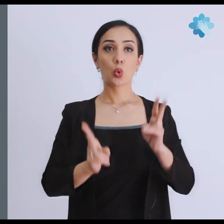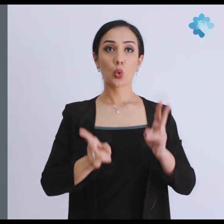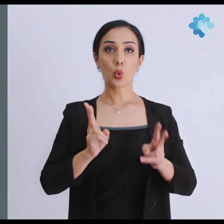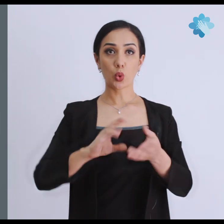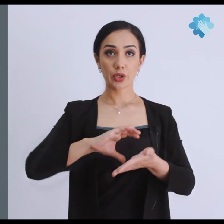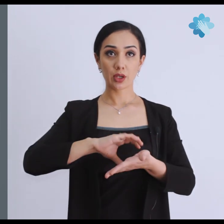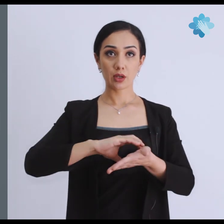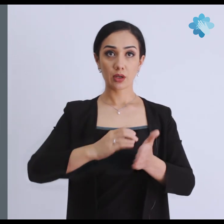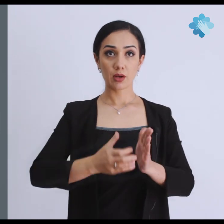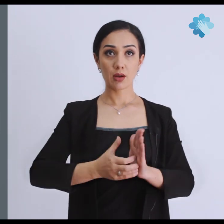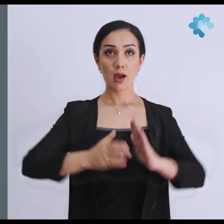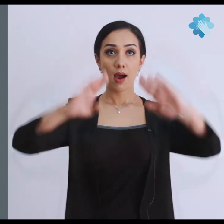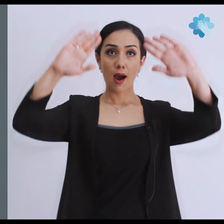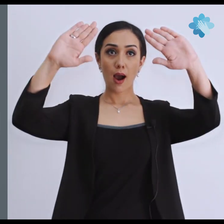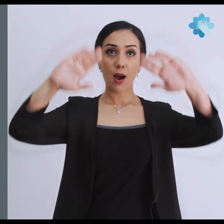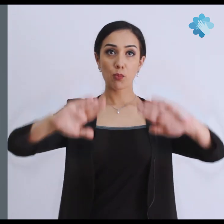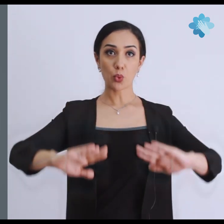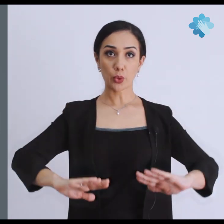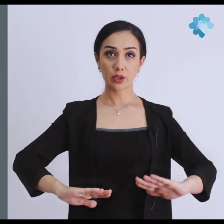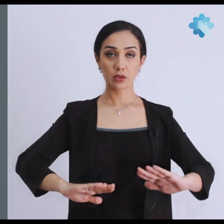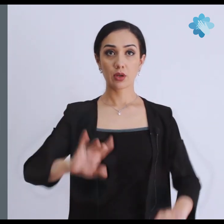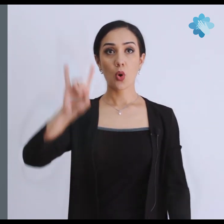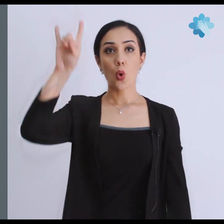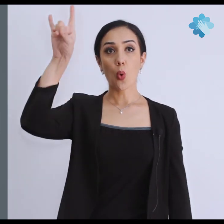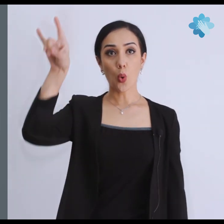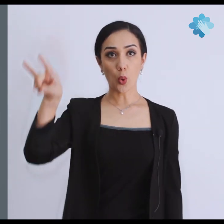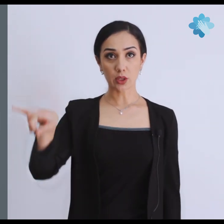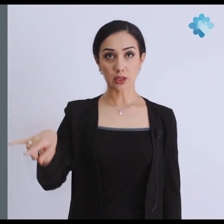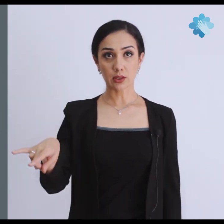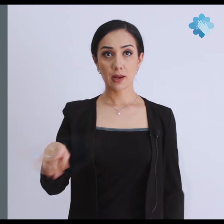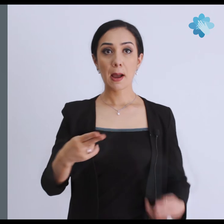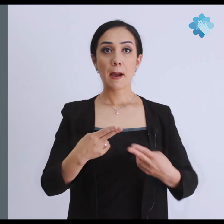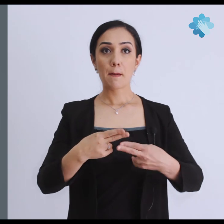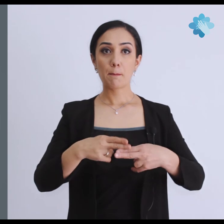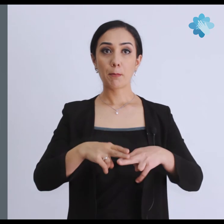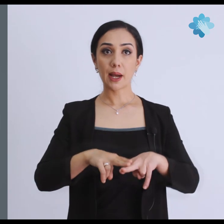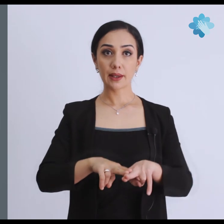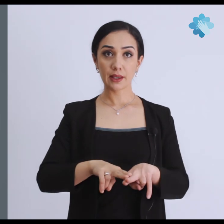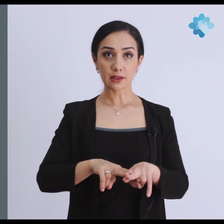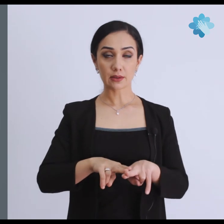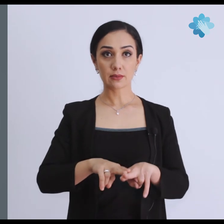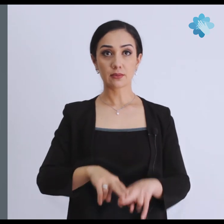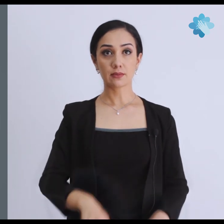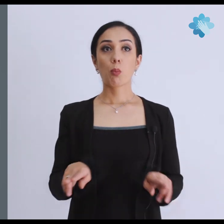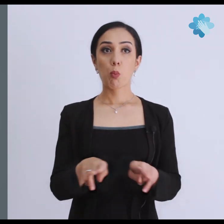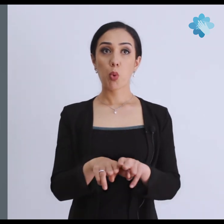кухня обои окно паркет по